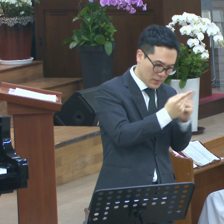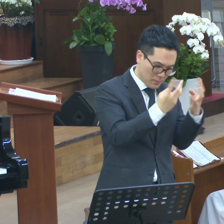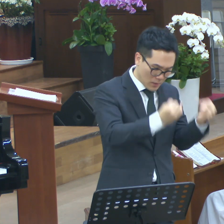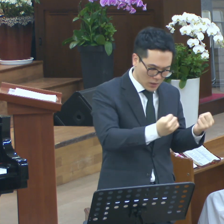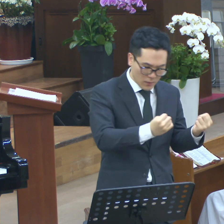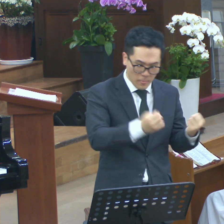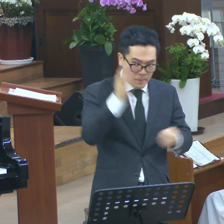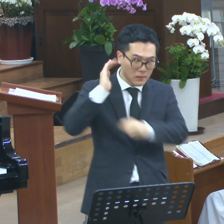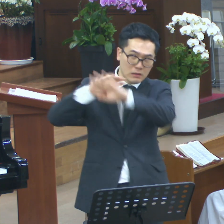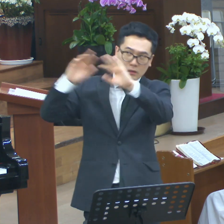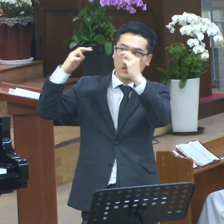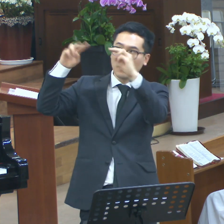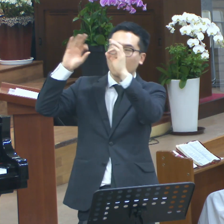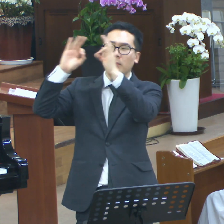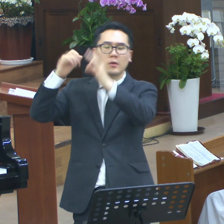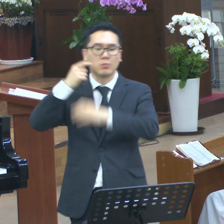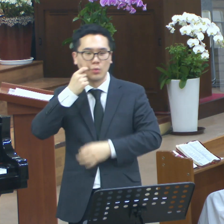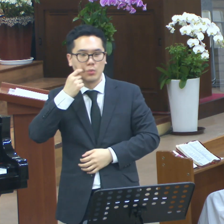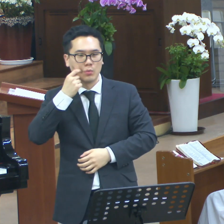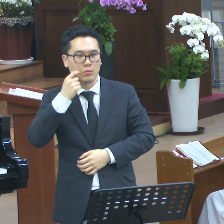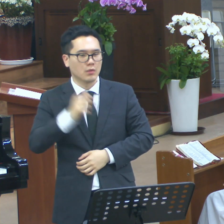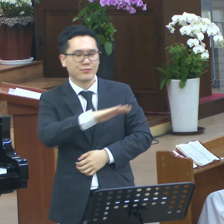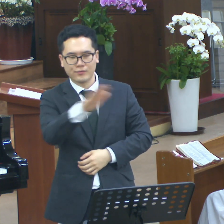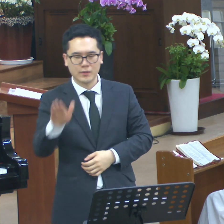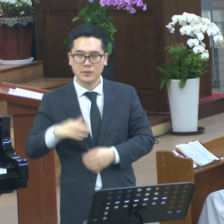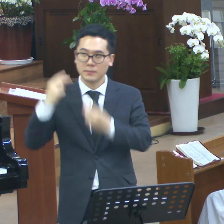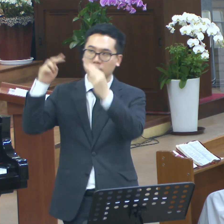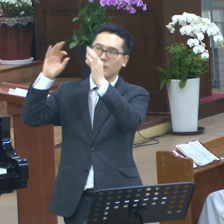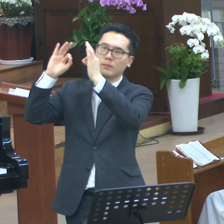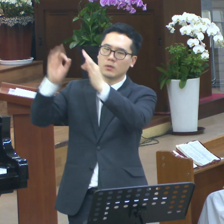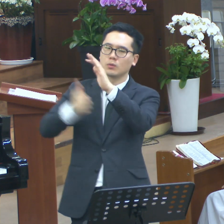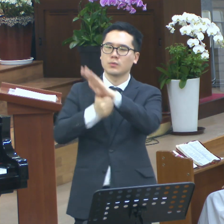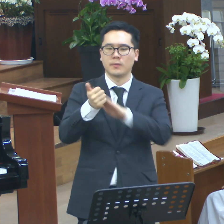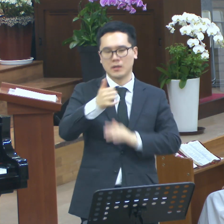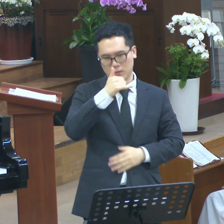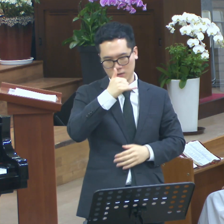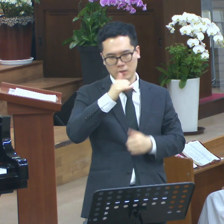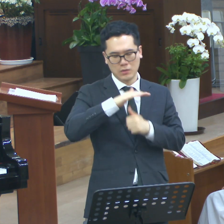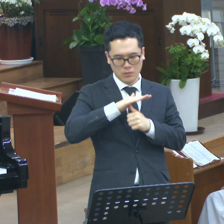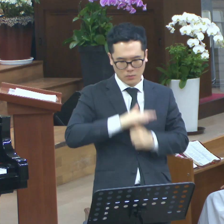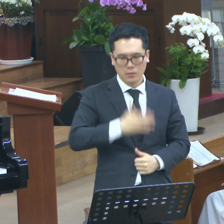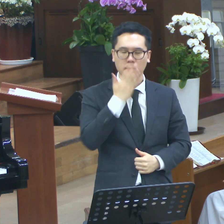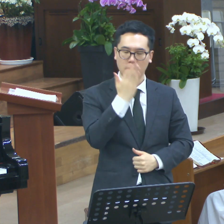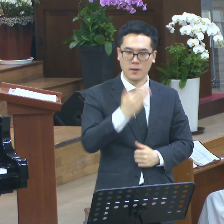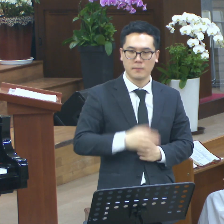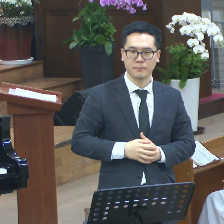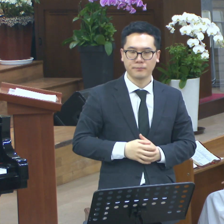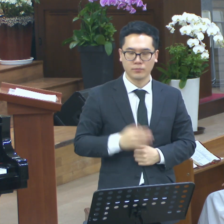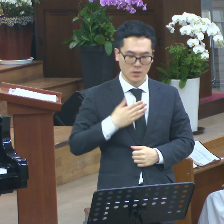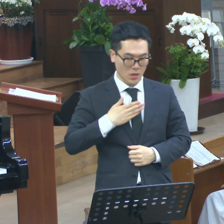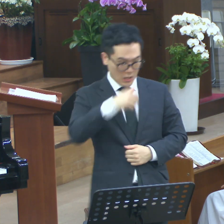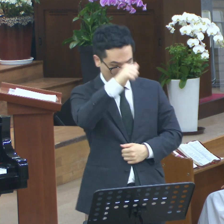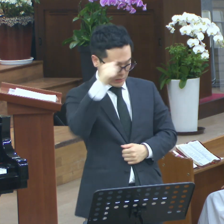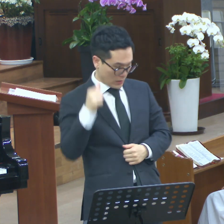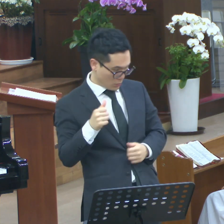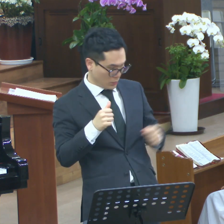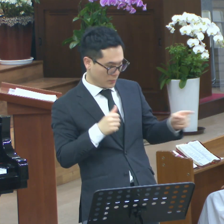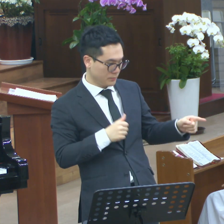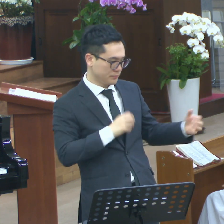오늘 우리 장로님들하고 잠깐 얘기 나눴는데 장로님 중에 어떤 분이 저는 70대에 가기를 원합니다. 그래서 모두가